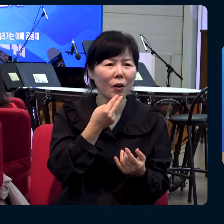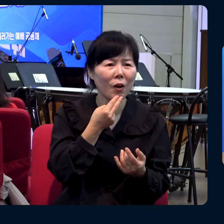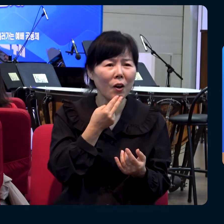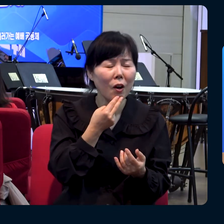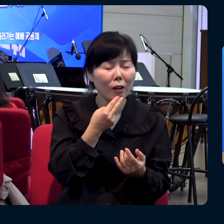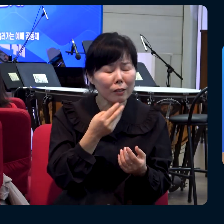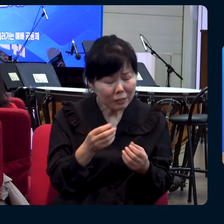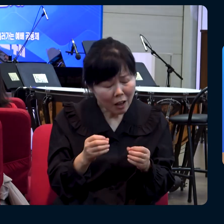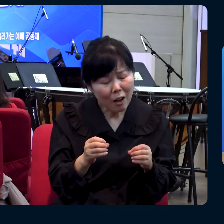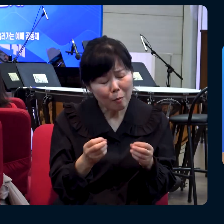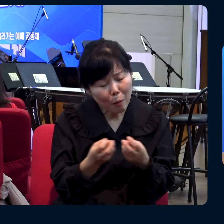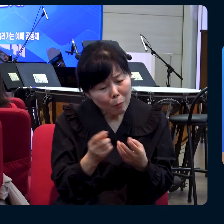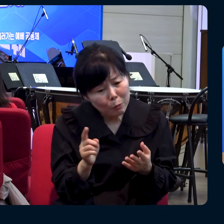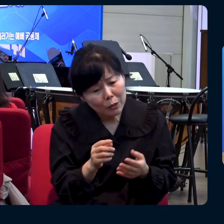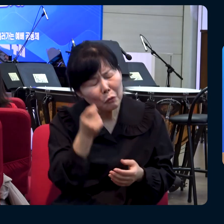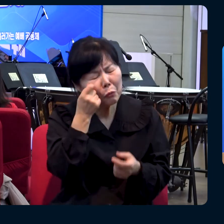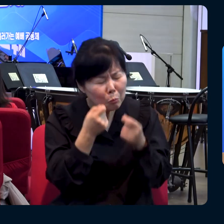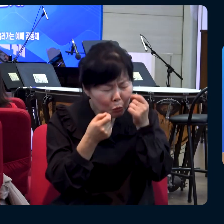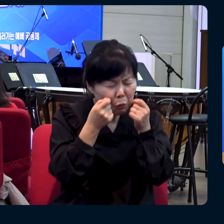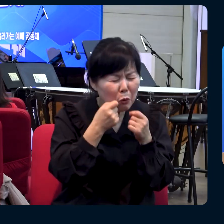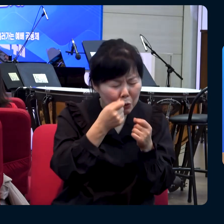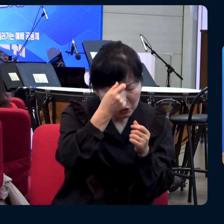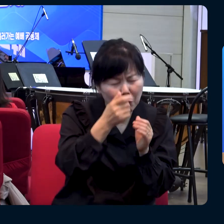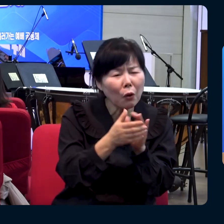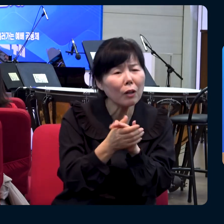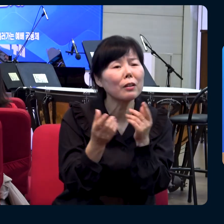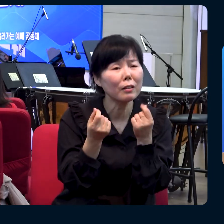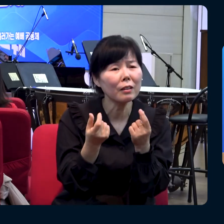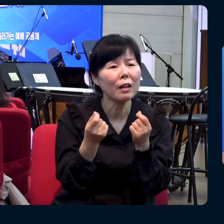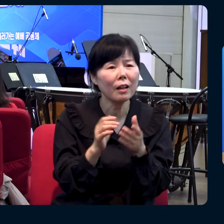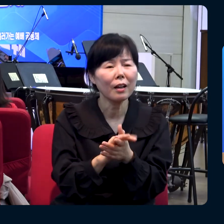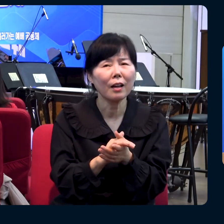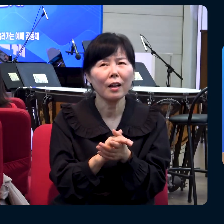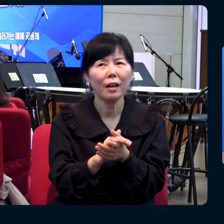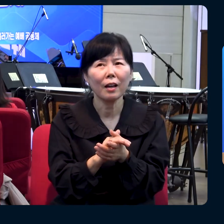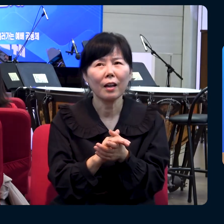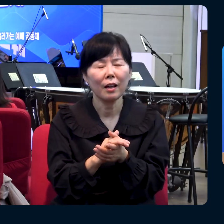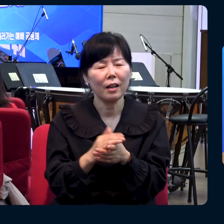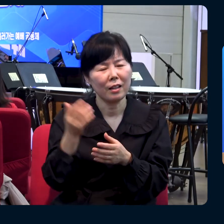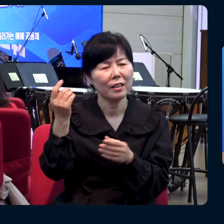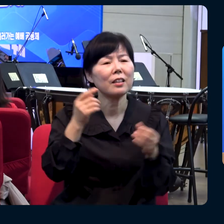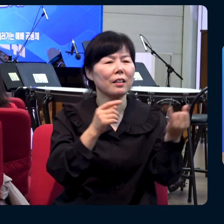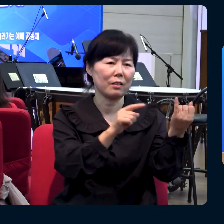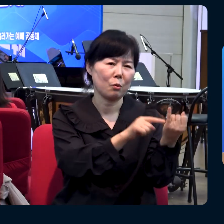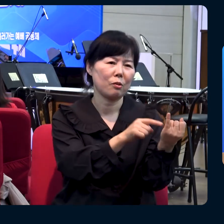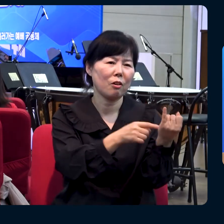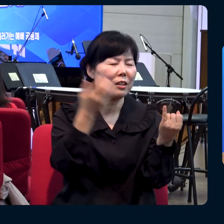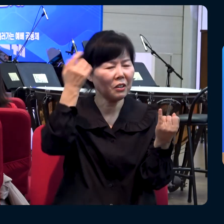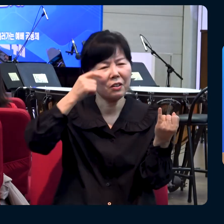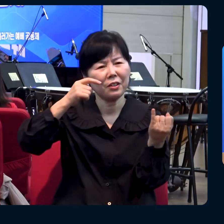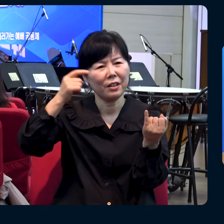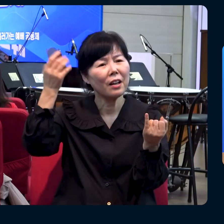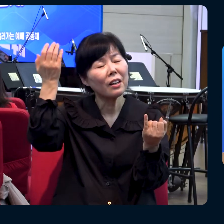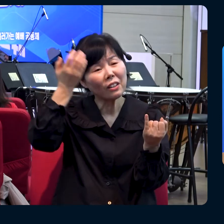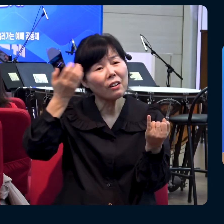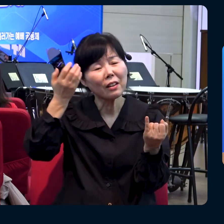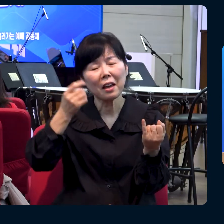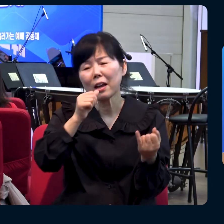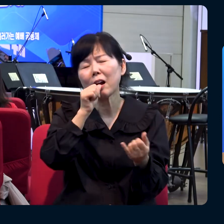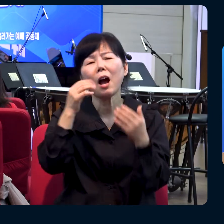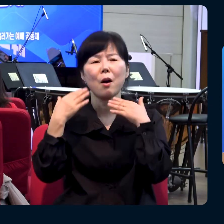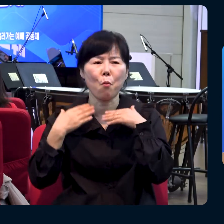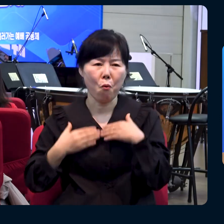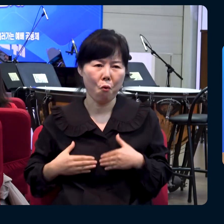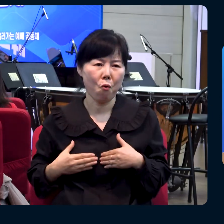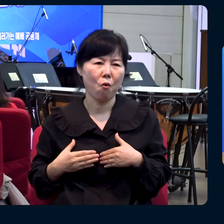얘는 눈물로 기도한 것밖에 없습니다. 이렇게 표현하고 싶죠. 영의 갑옷을 입은 것입니다. 이